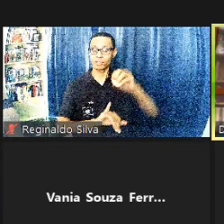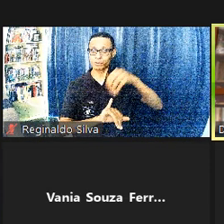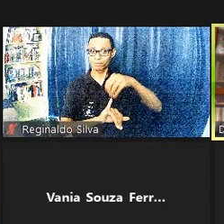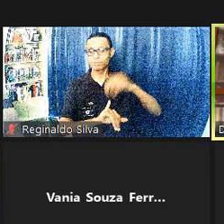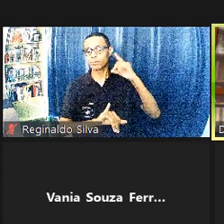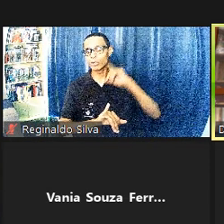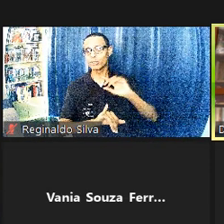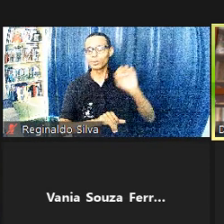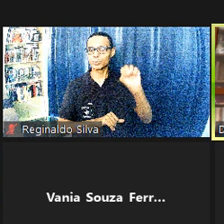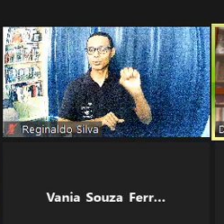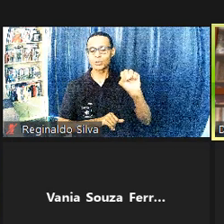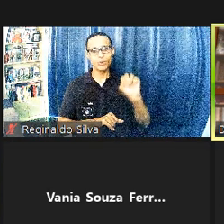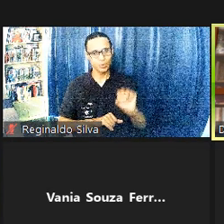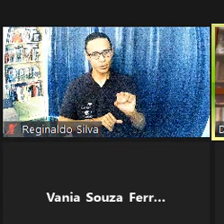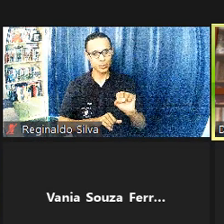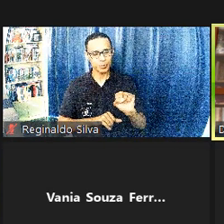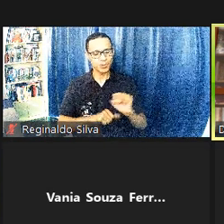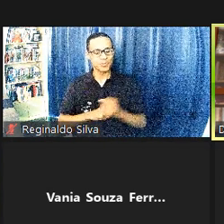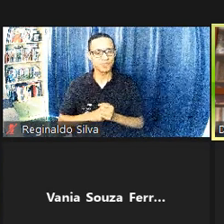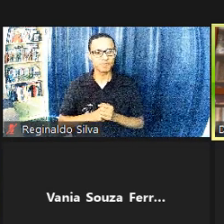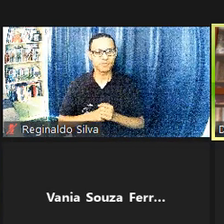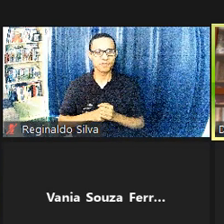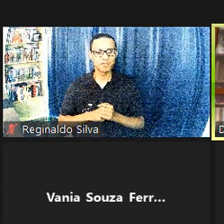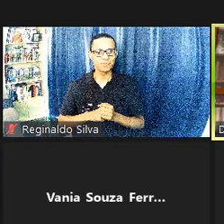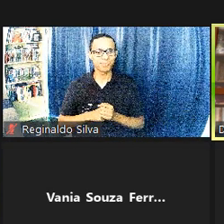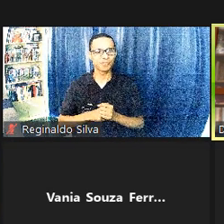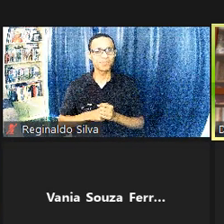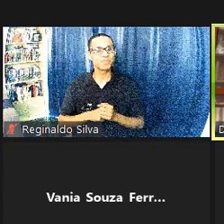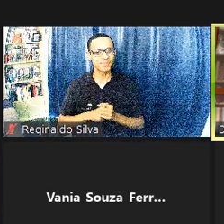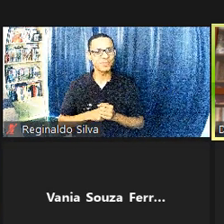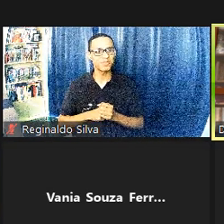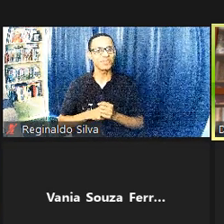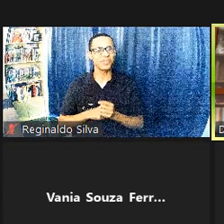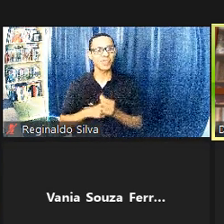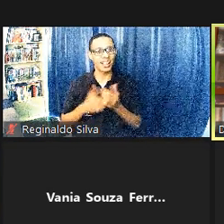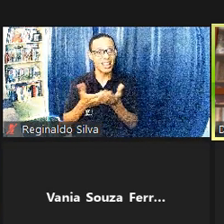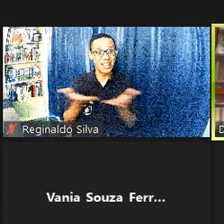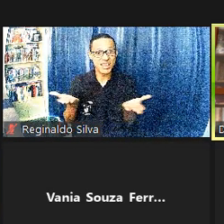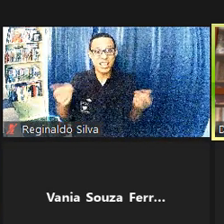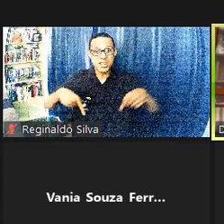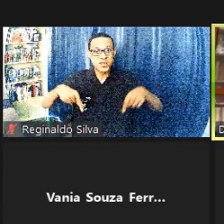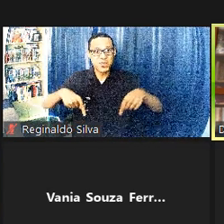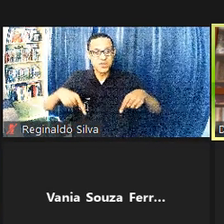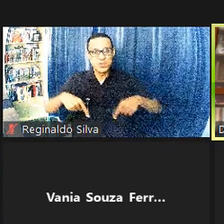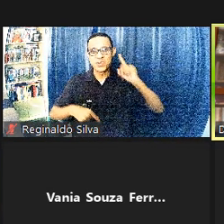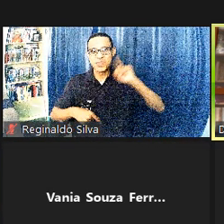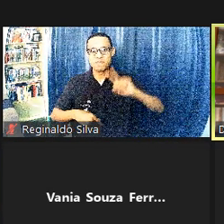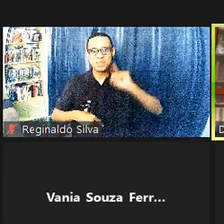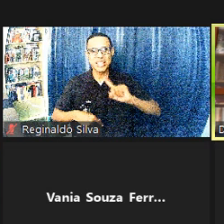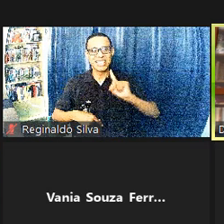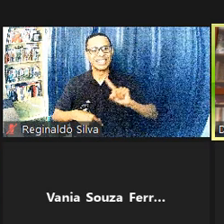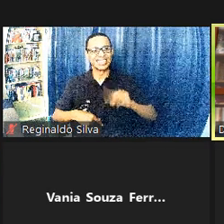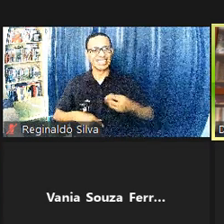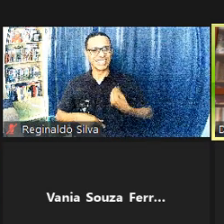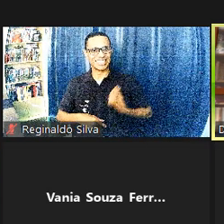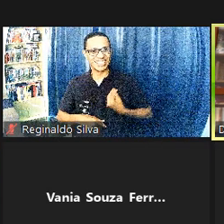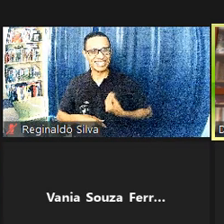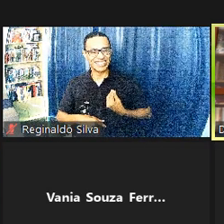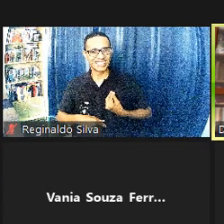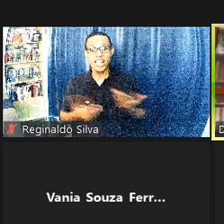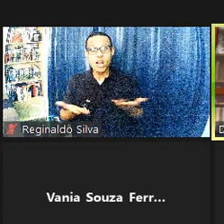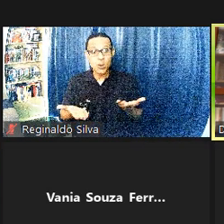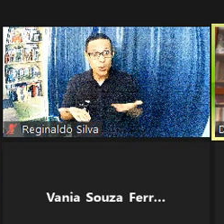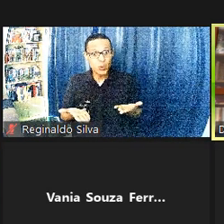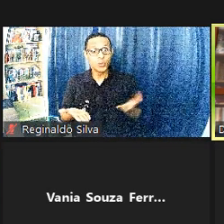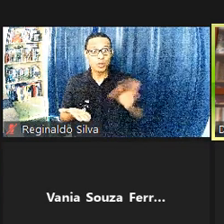Minas, no Instituto Federal lá do Sul de Minas. Estamos em casa agora, os mineiros, eu também sou em Minas. E atualmente ele é